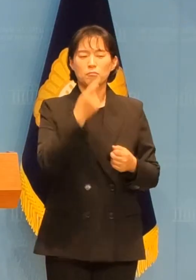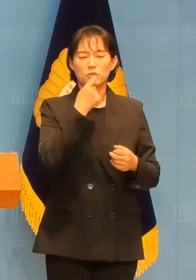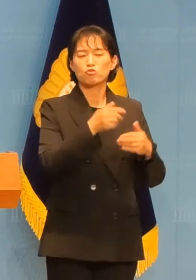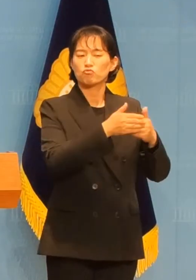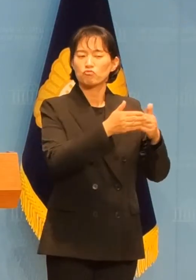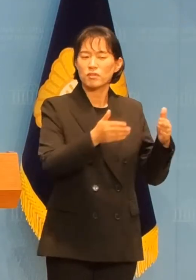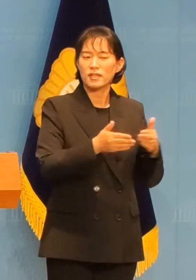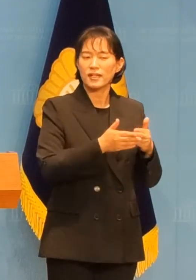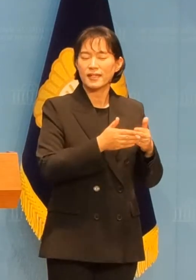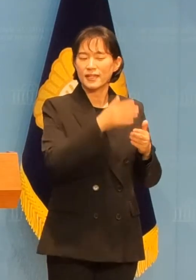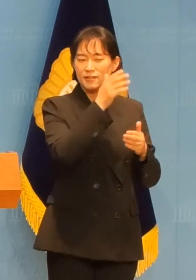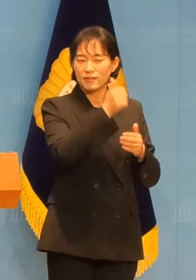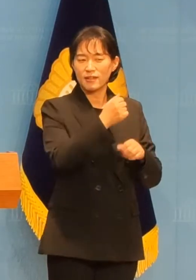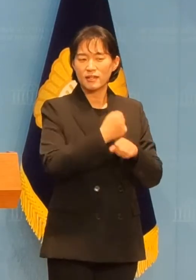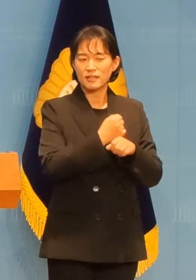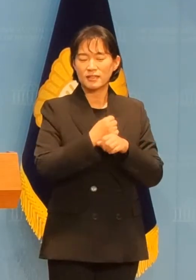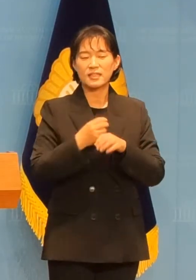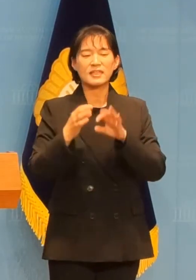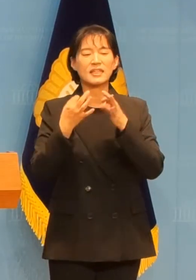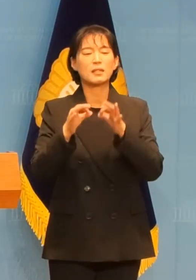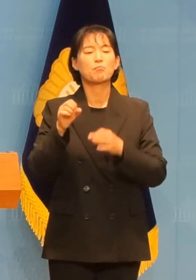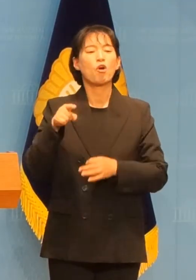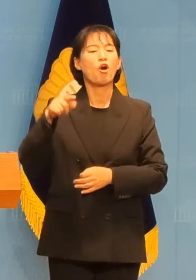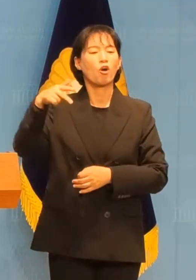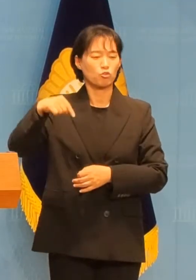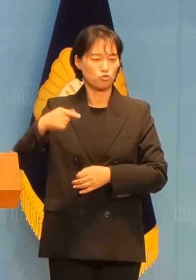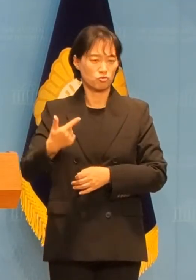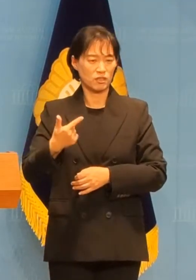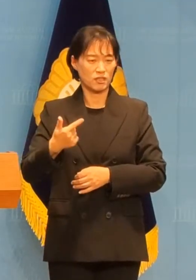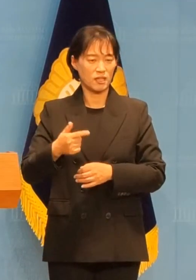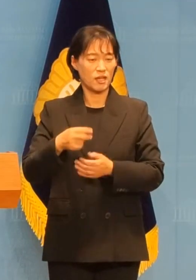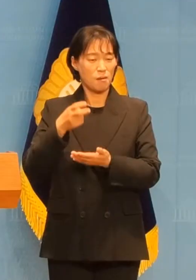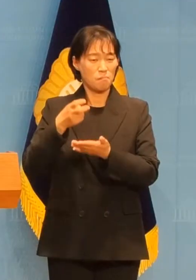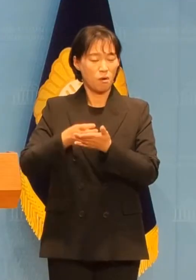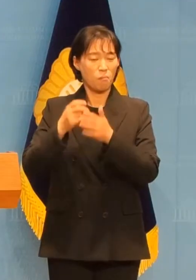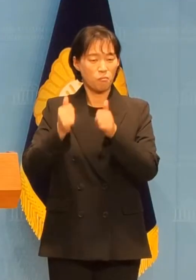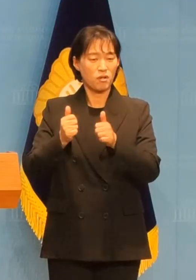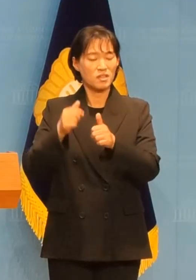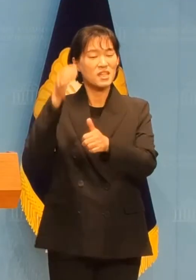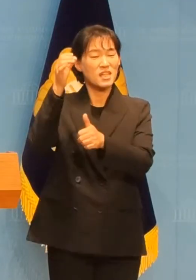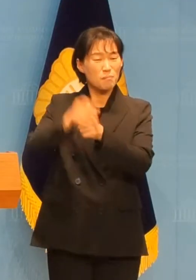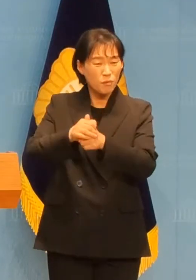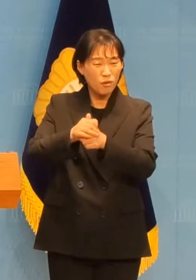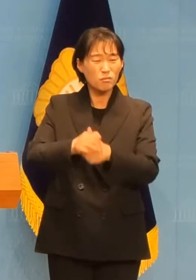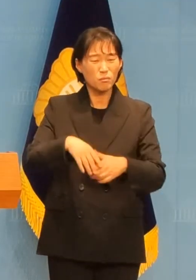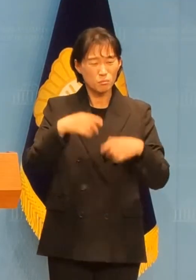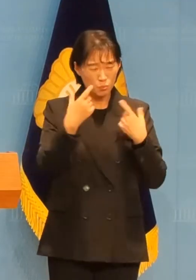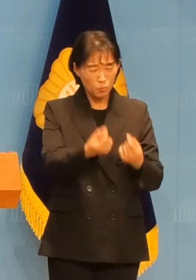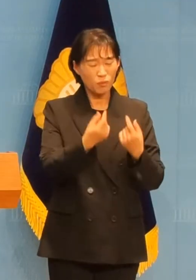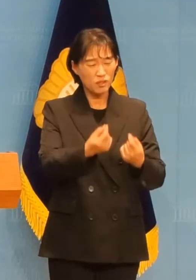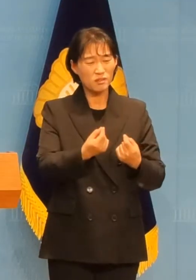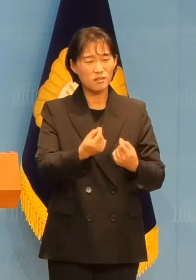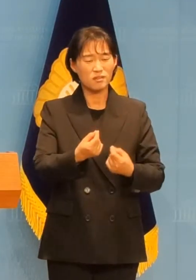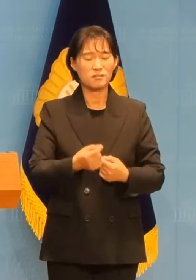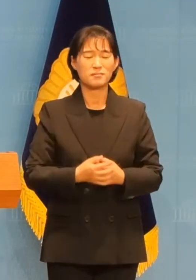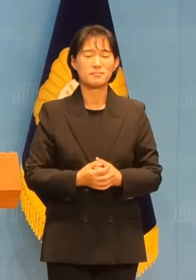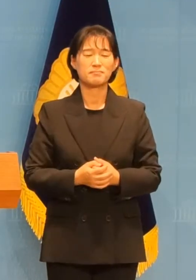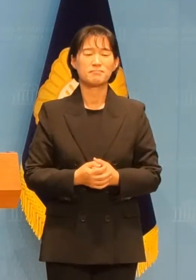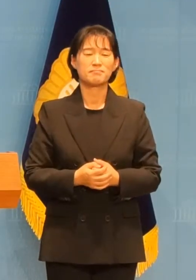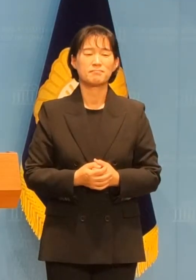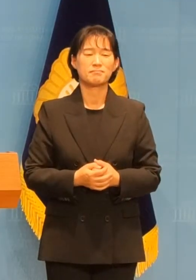교주 역할을 하는 김어준이 법관을 임명하는 것과 무엇이 다른지 묻고 싶습니다.